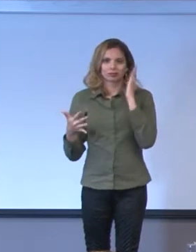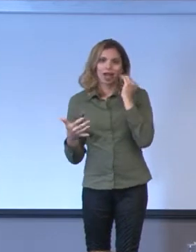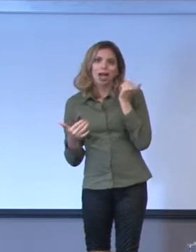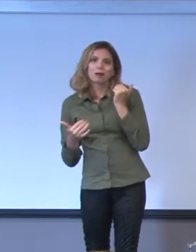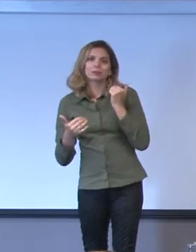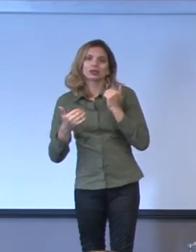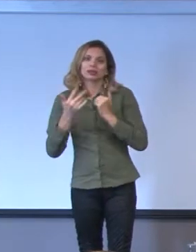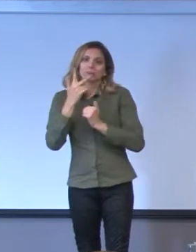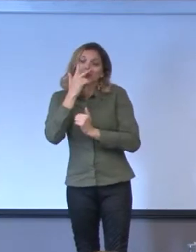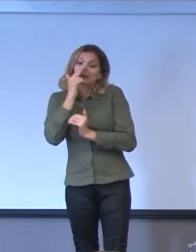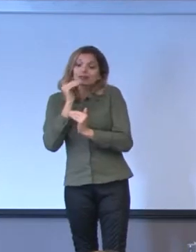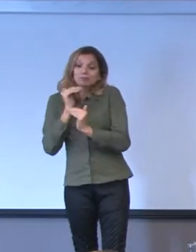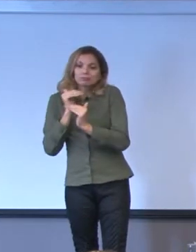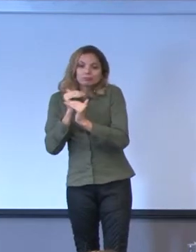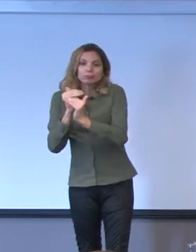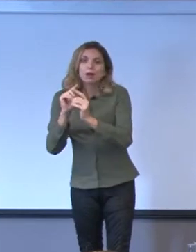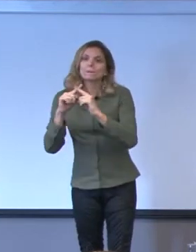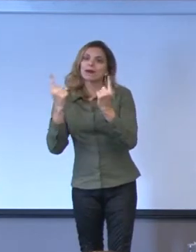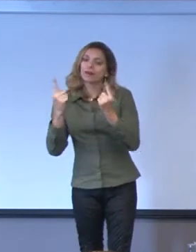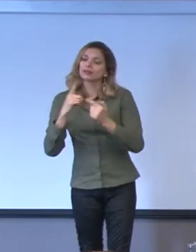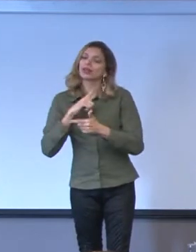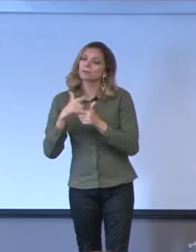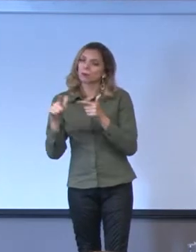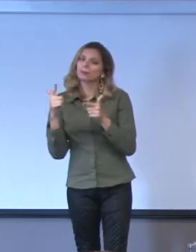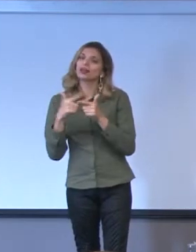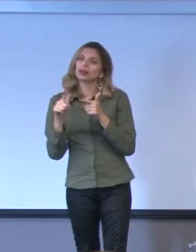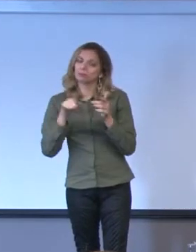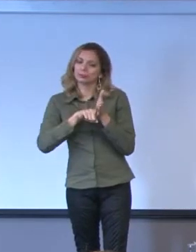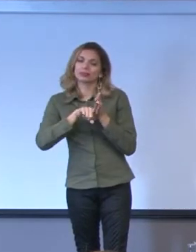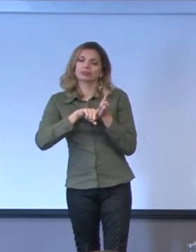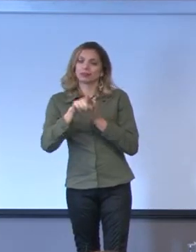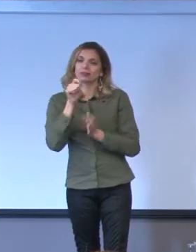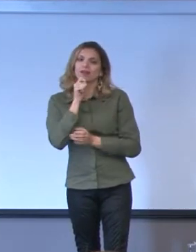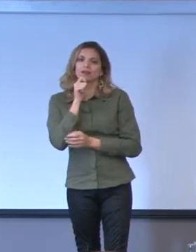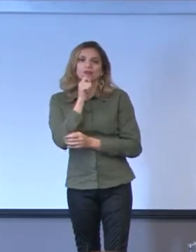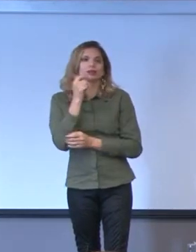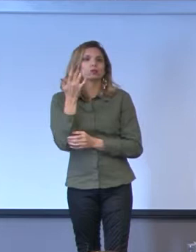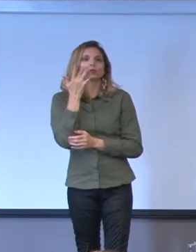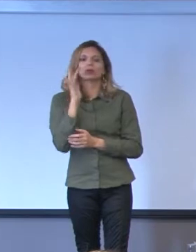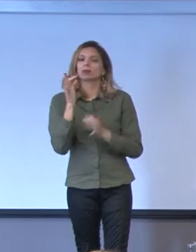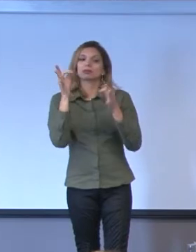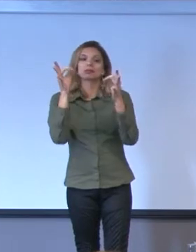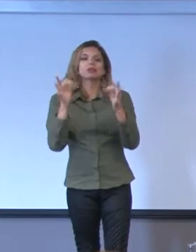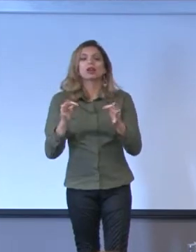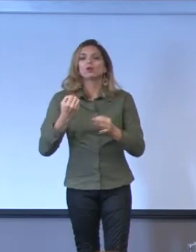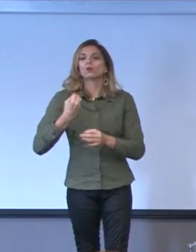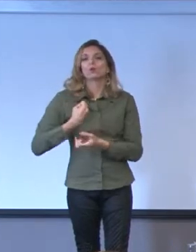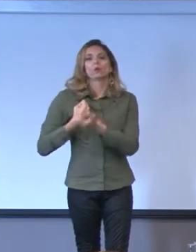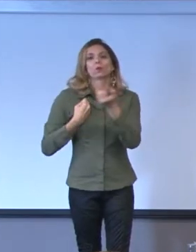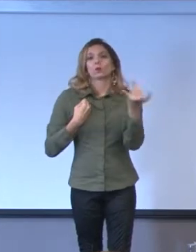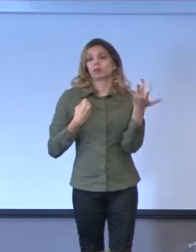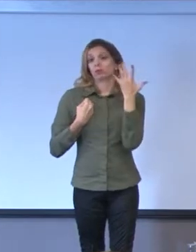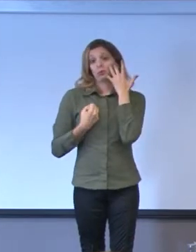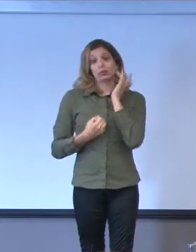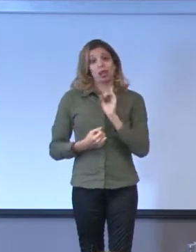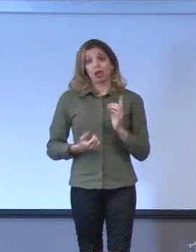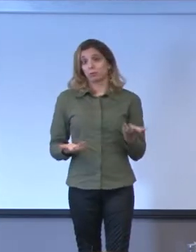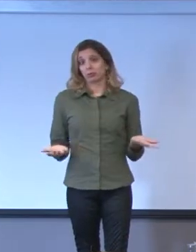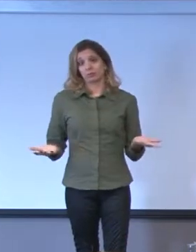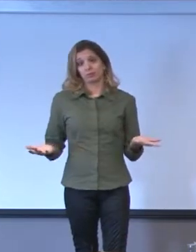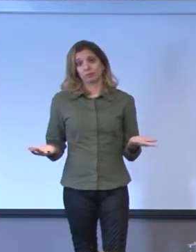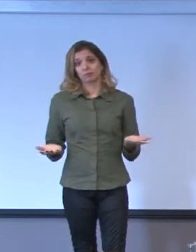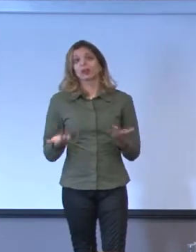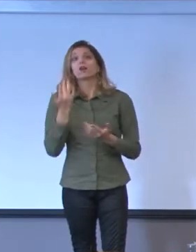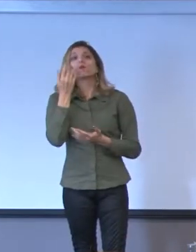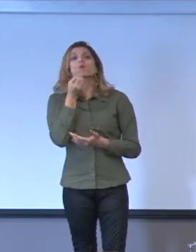um parâmetro, mas a gente tem um problema de estatística, a gente não consegue ter precisão, inclusive de cruzar dados, né, do